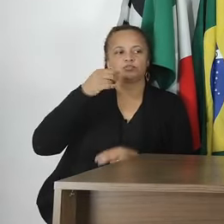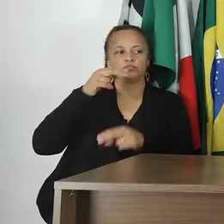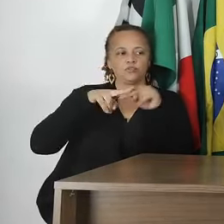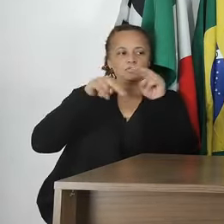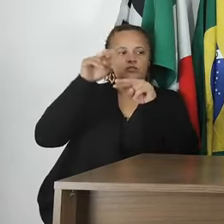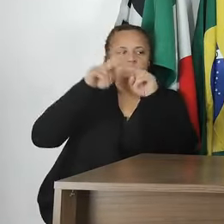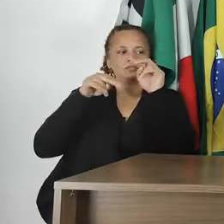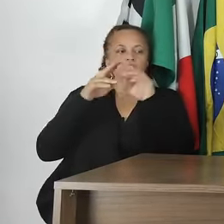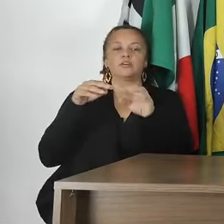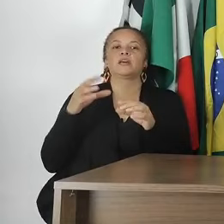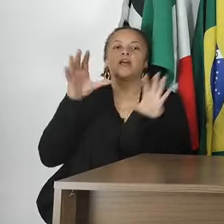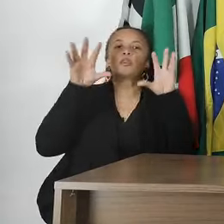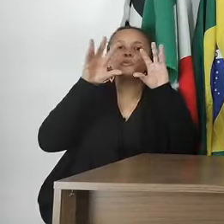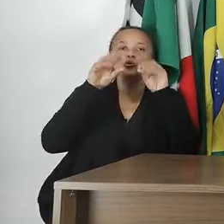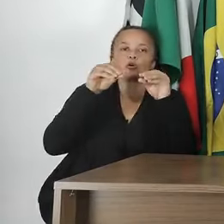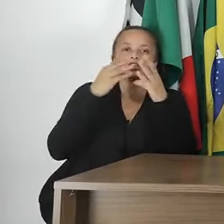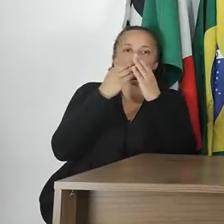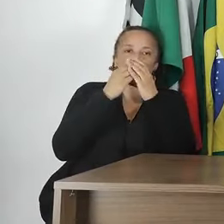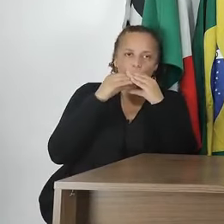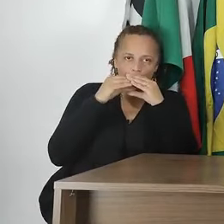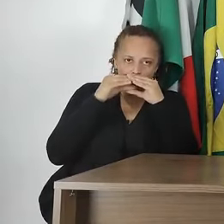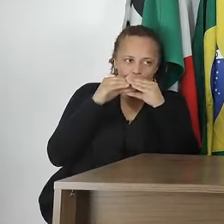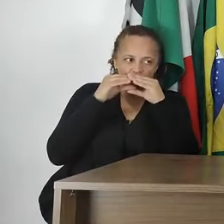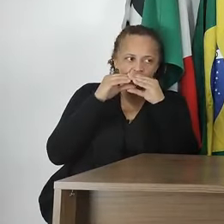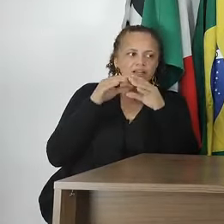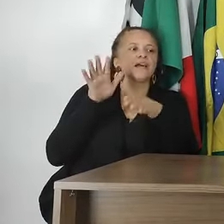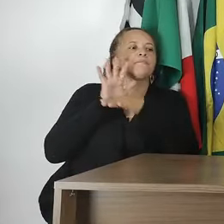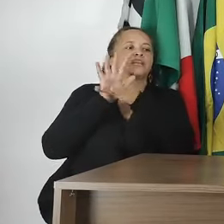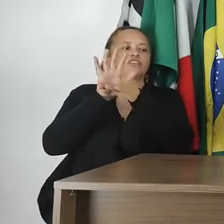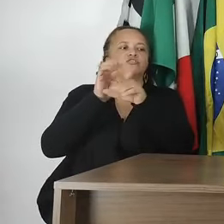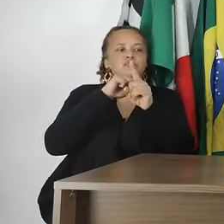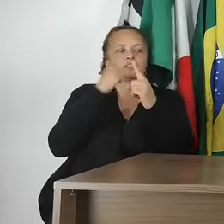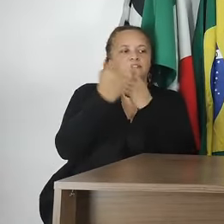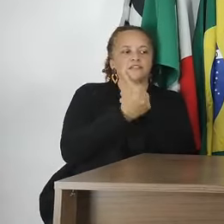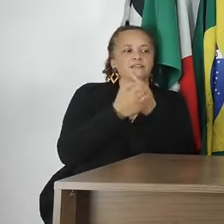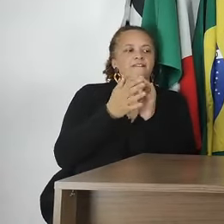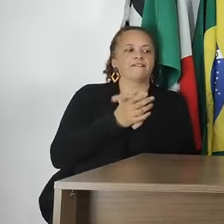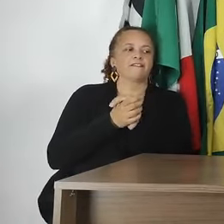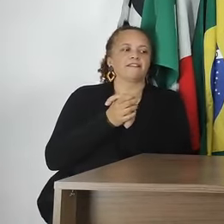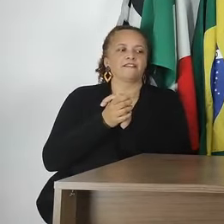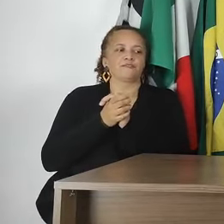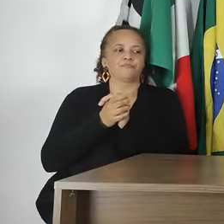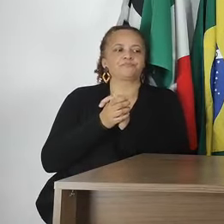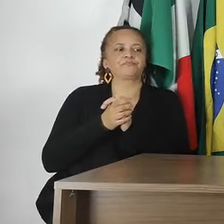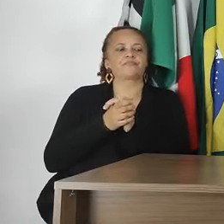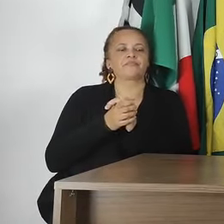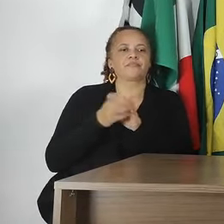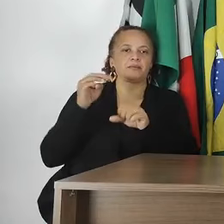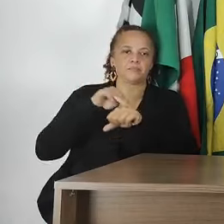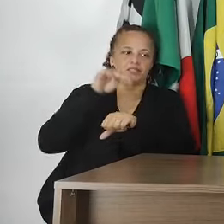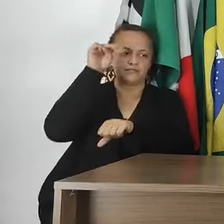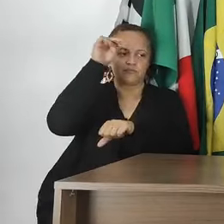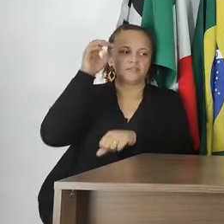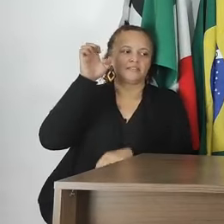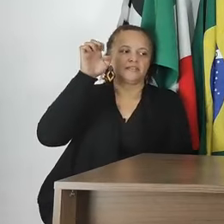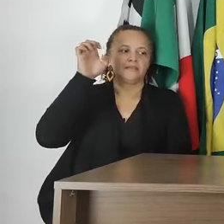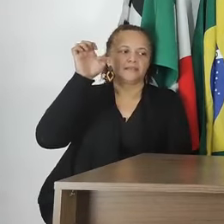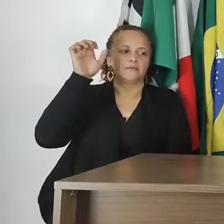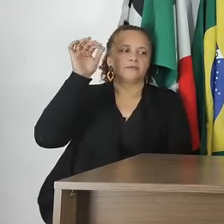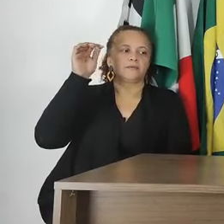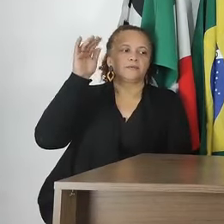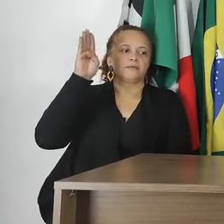nossa noite de hambúrguer, em prol da ação social, missões, FBO e a EBF. Os